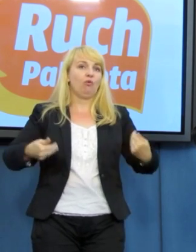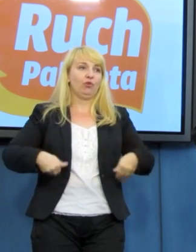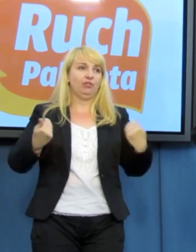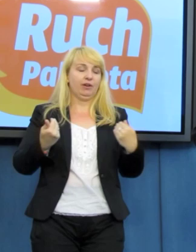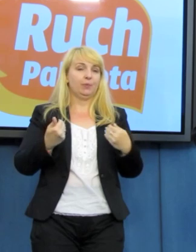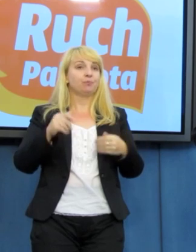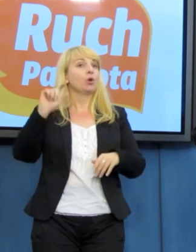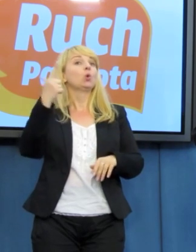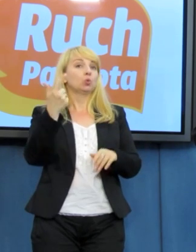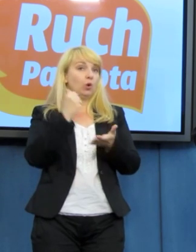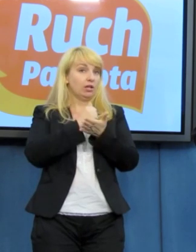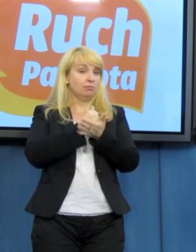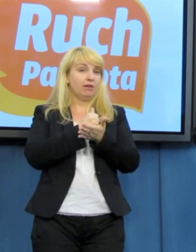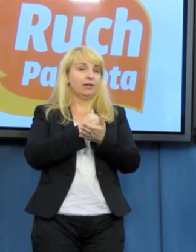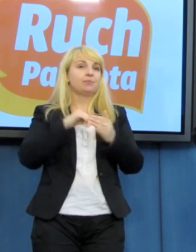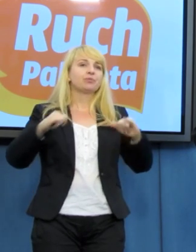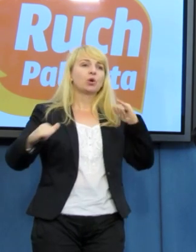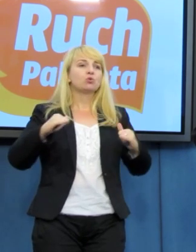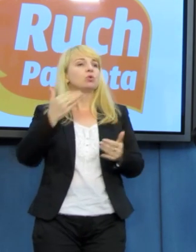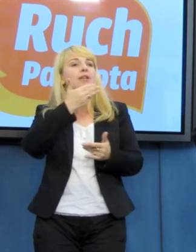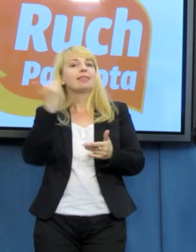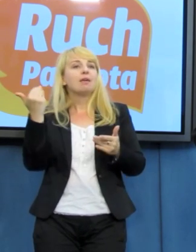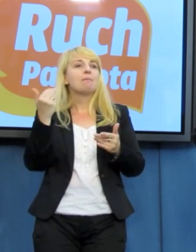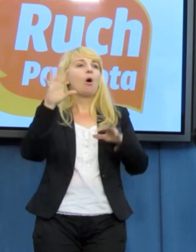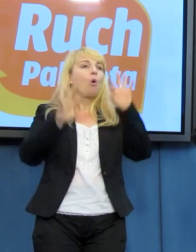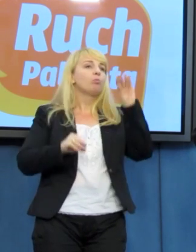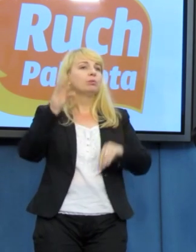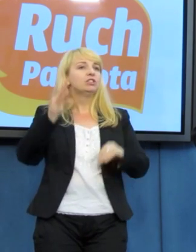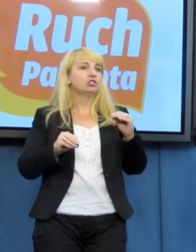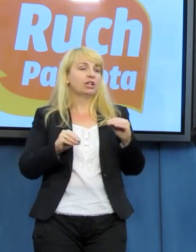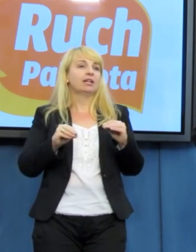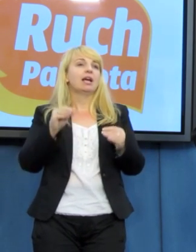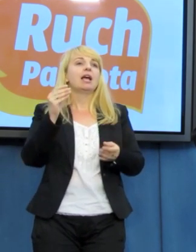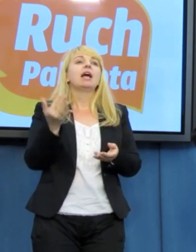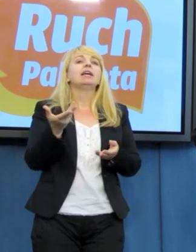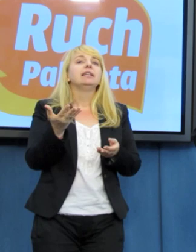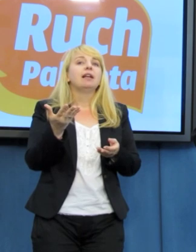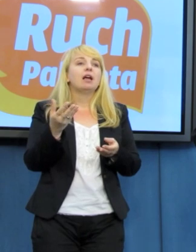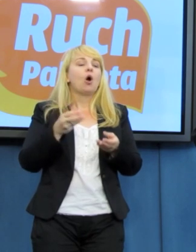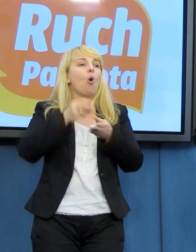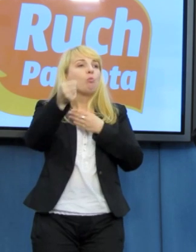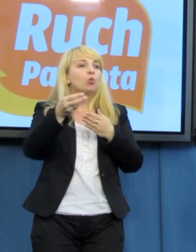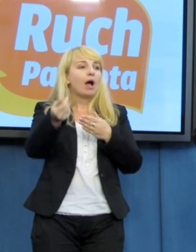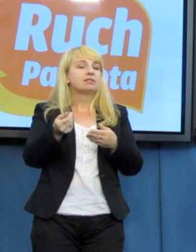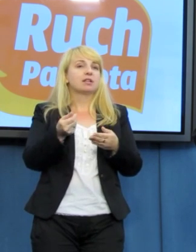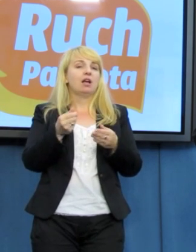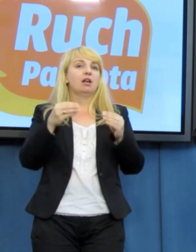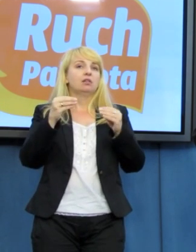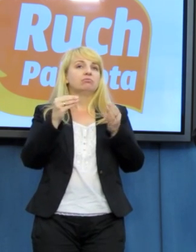rząd nie posiada statystyk wskazujących za duchownych, jakich kościołów opłaca składki